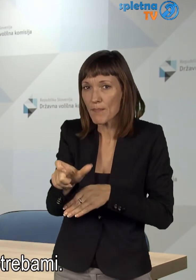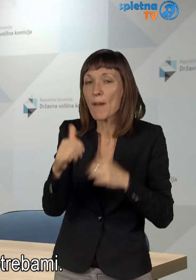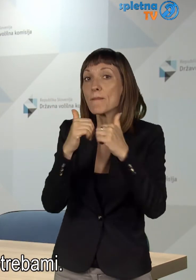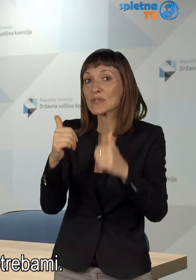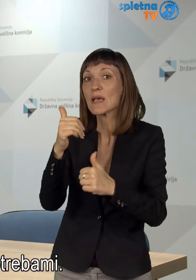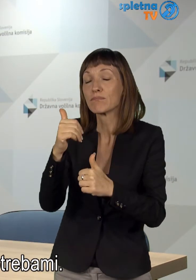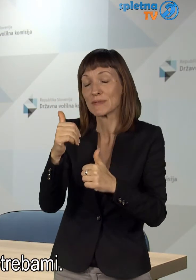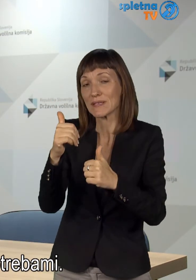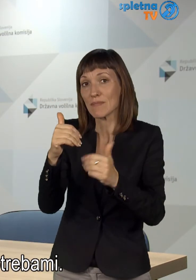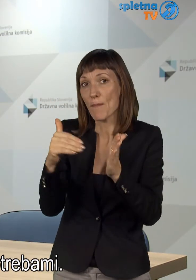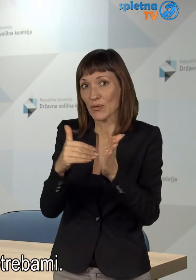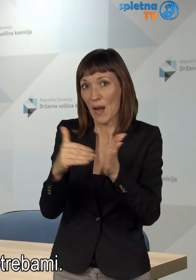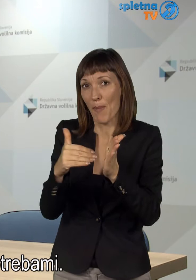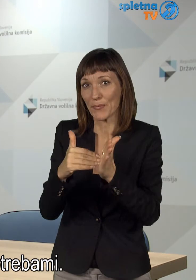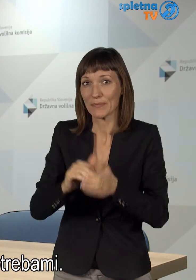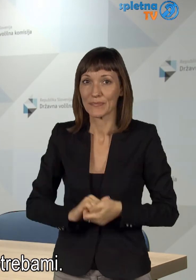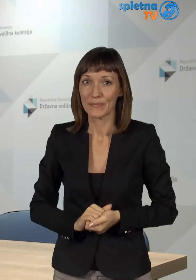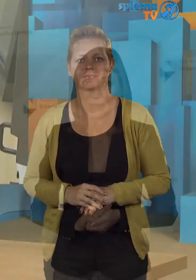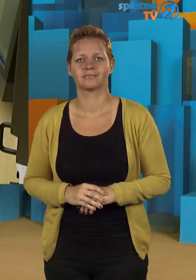osebam s posebnimi potrebami.